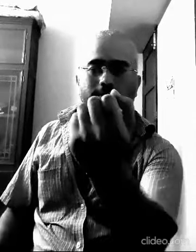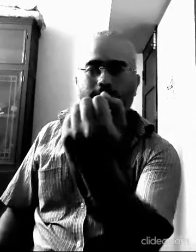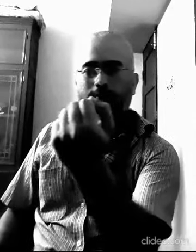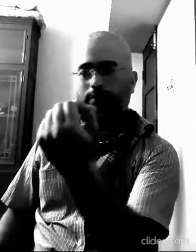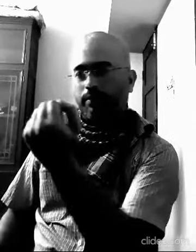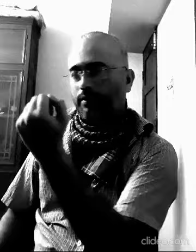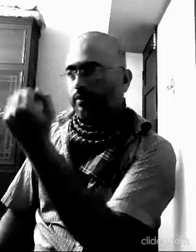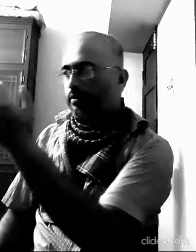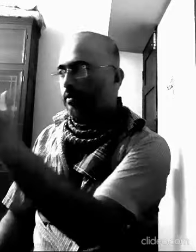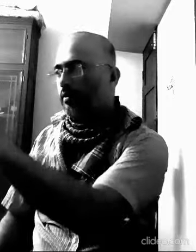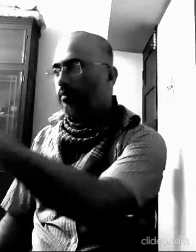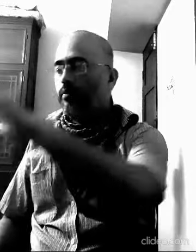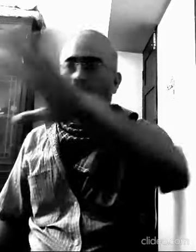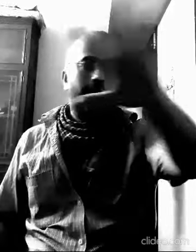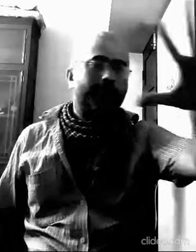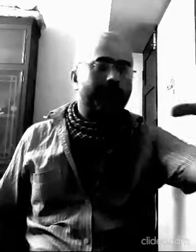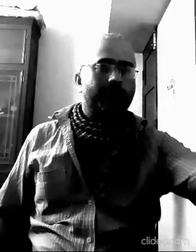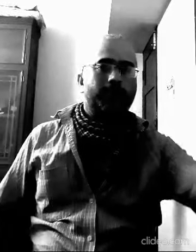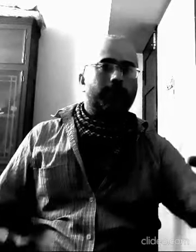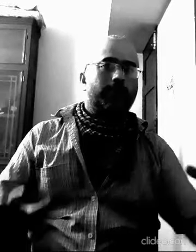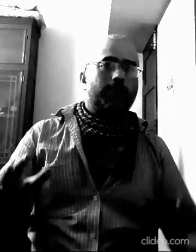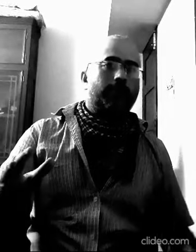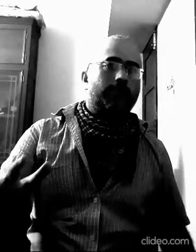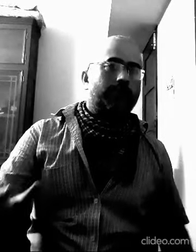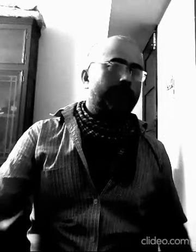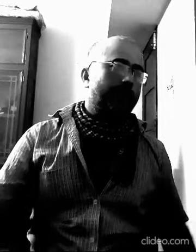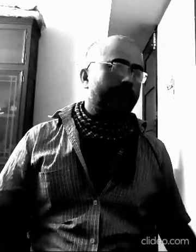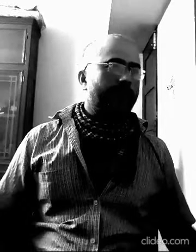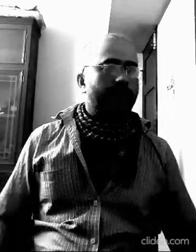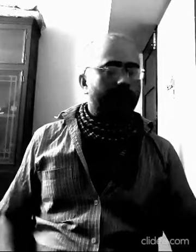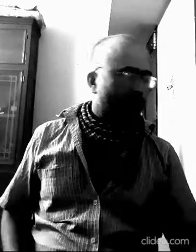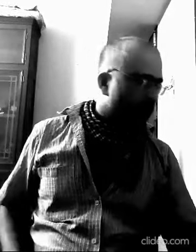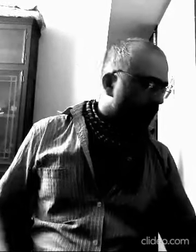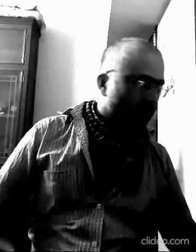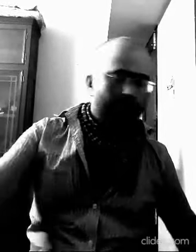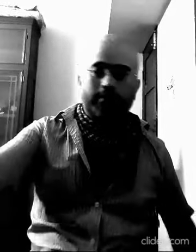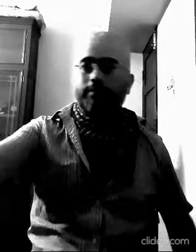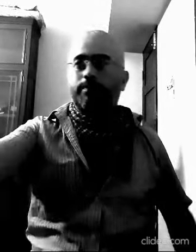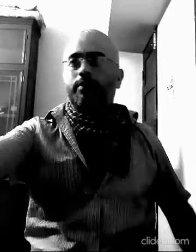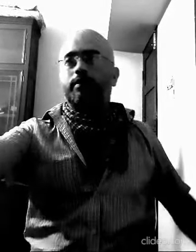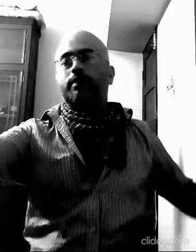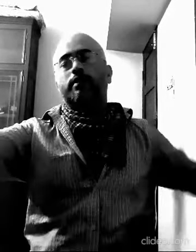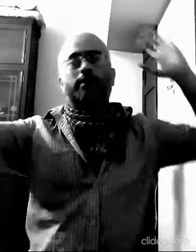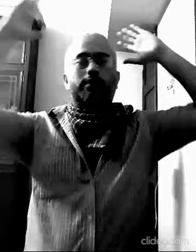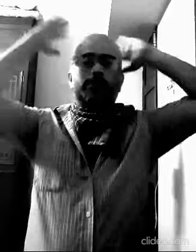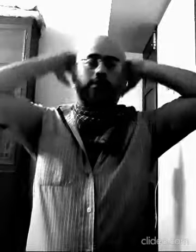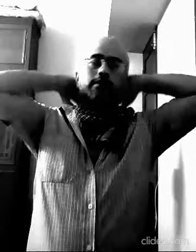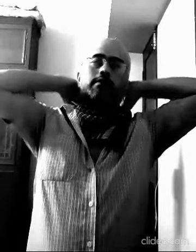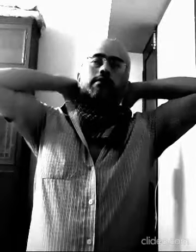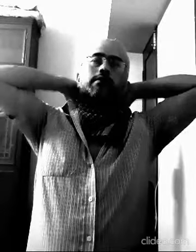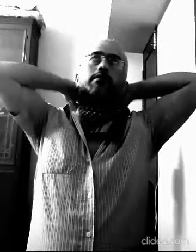உன்னை பார்த்து சொல்லும் போது தடதடவென உயிரின் ஓசை தயக்கத்தோடு நடுங்குதம்மா நாயோடு